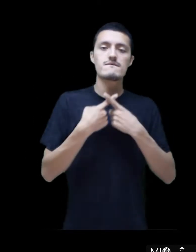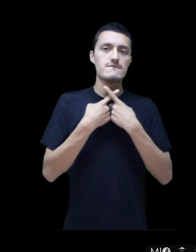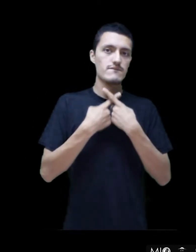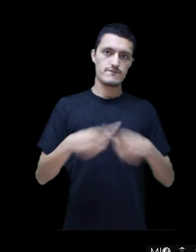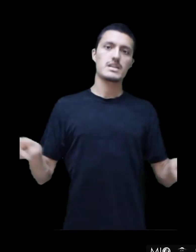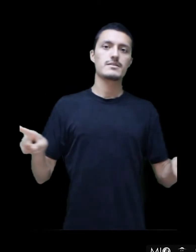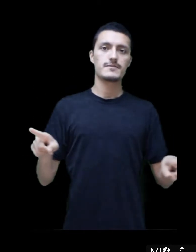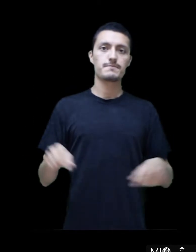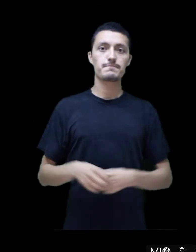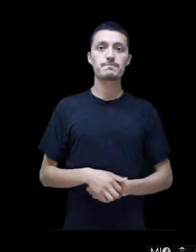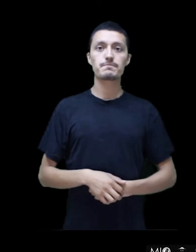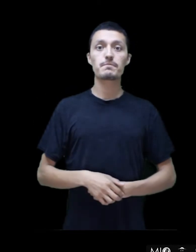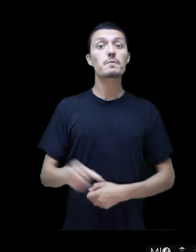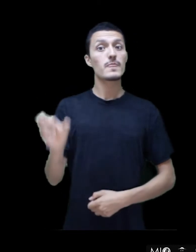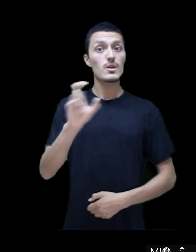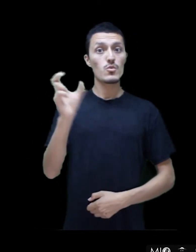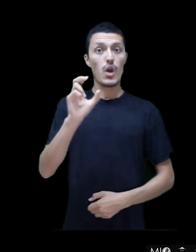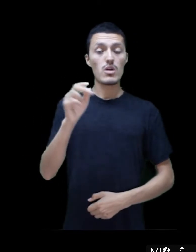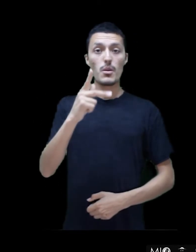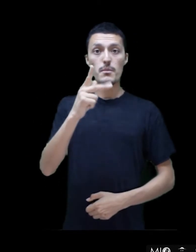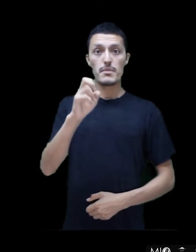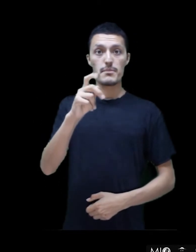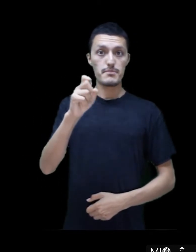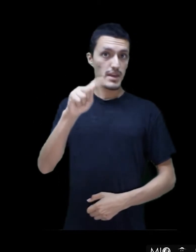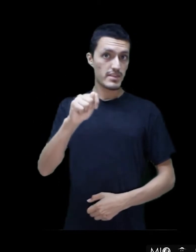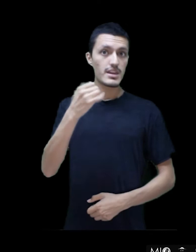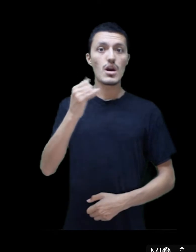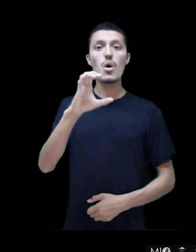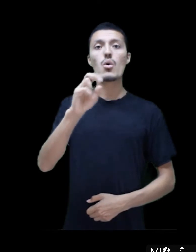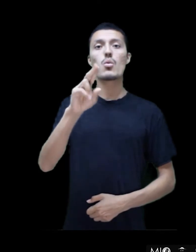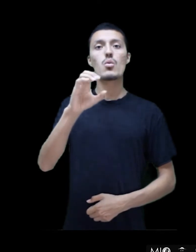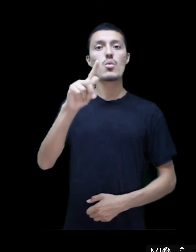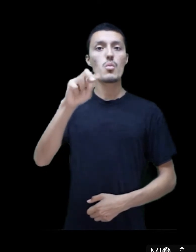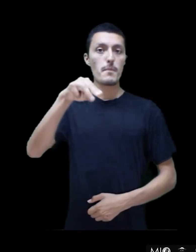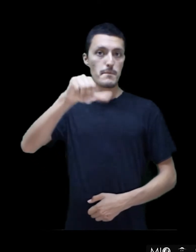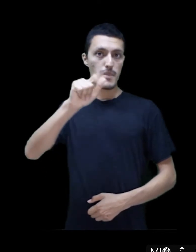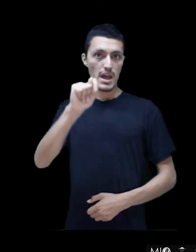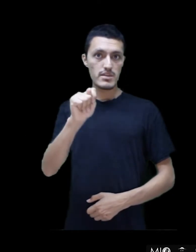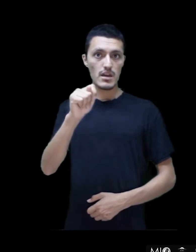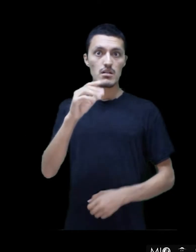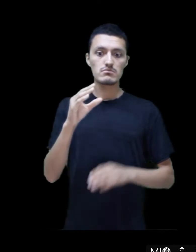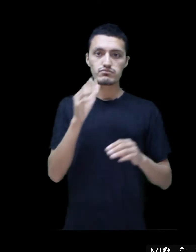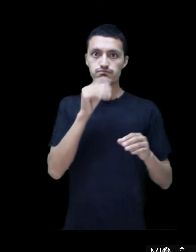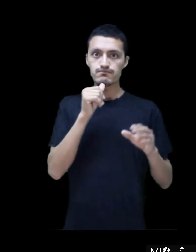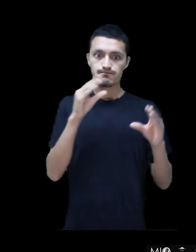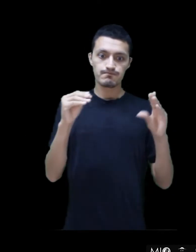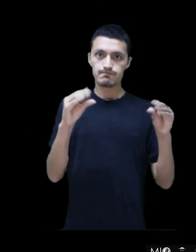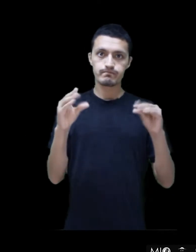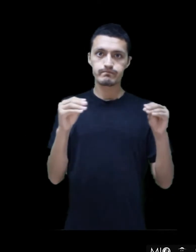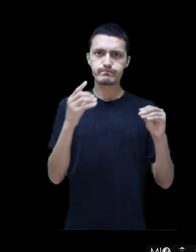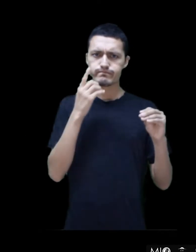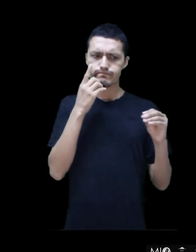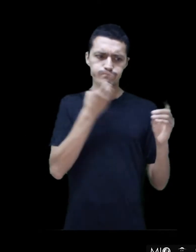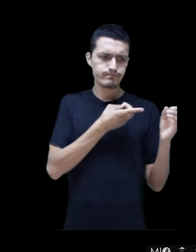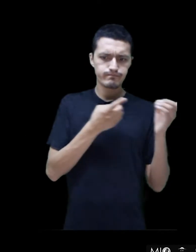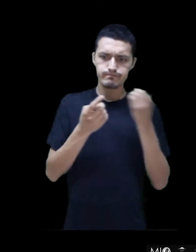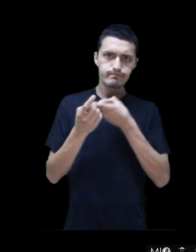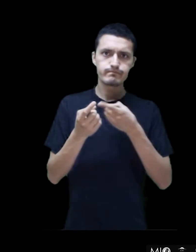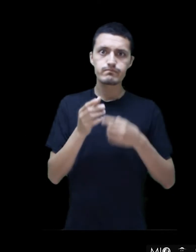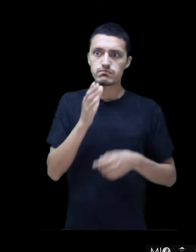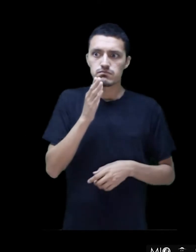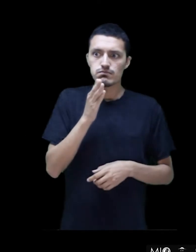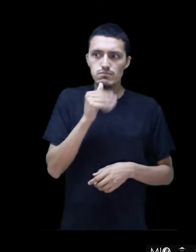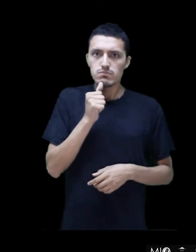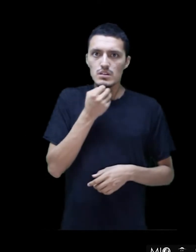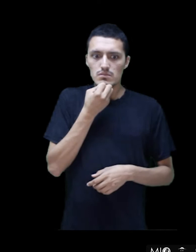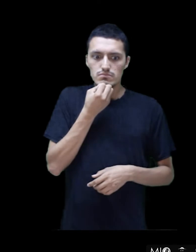forma diferente. Cuando Tepet y Cucumat vieron que no era posible que hablaran, se dijeron entre sí: no